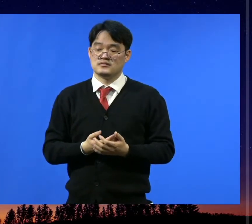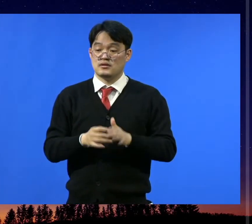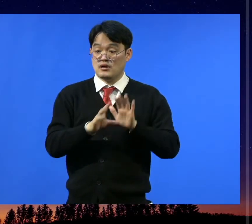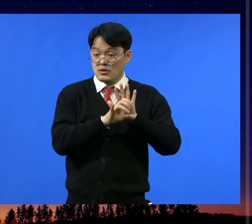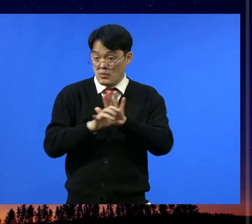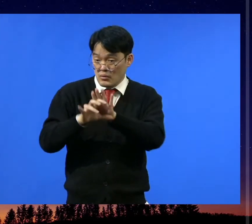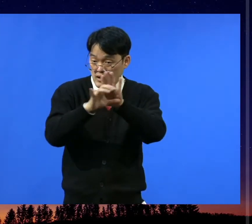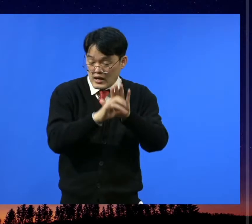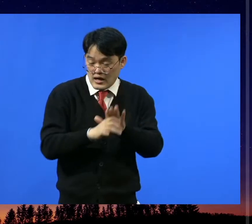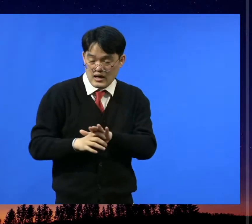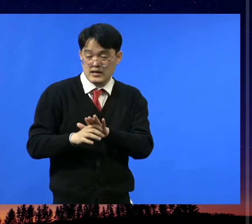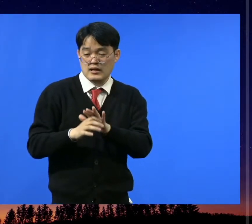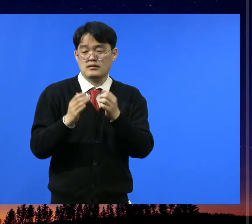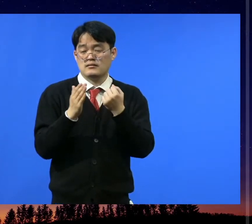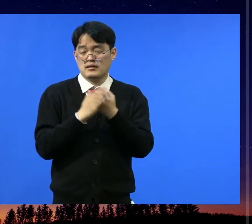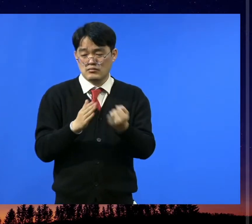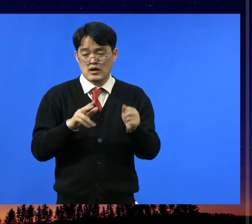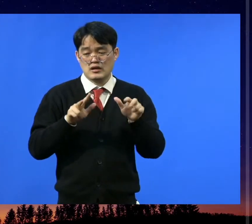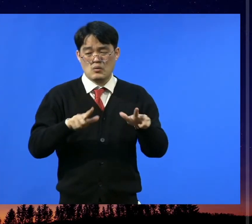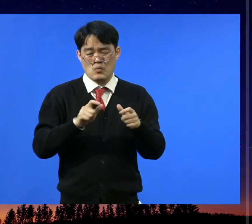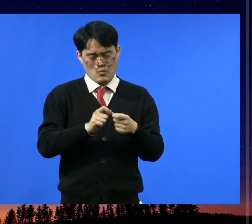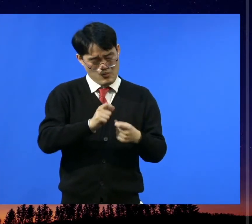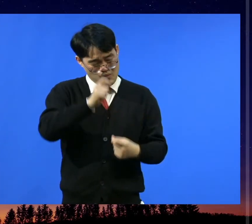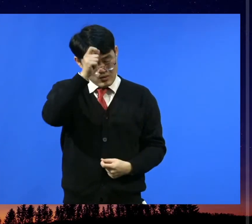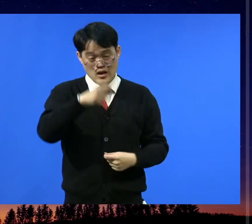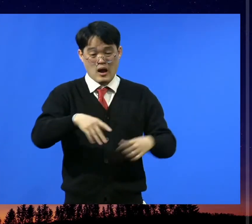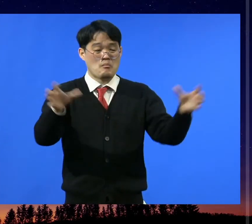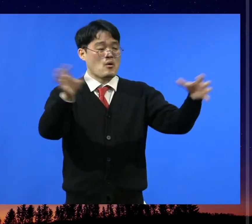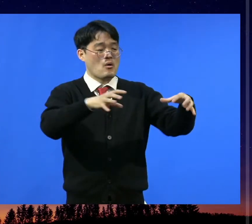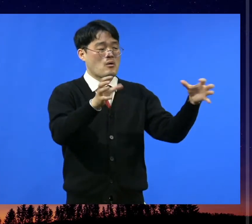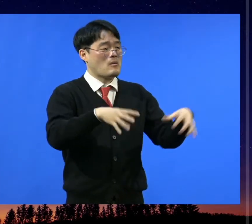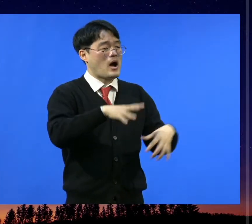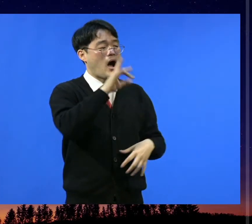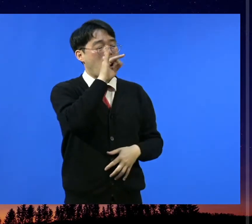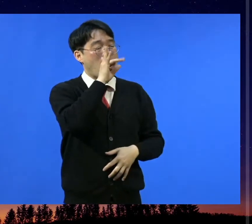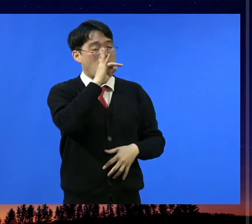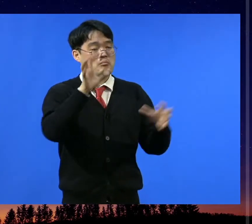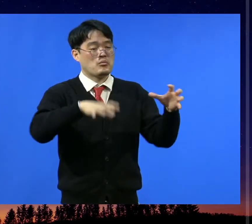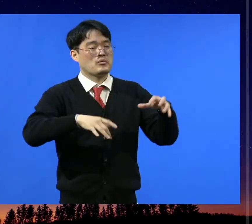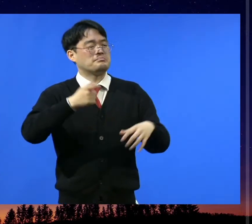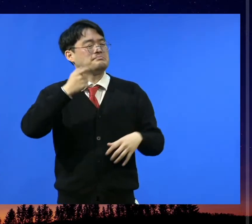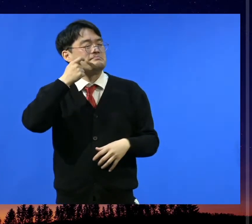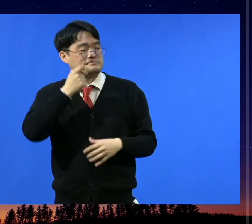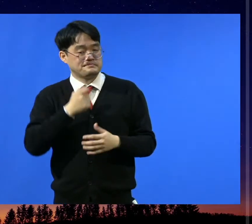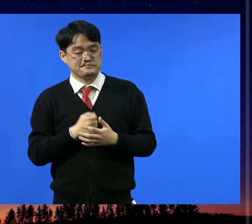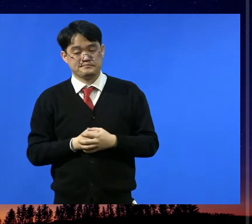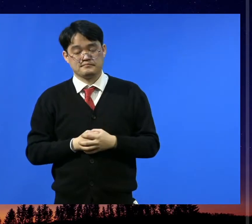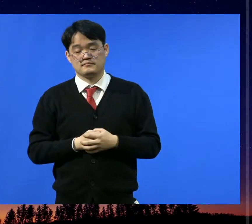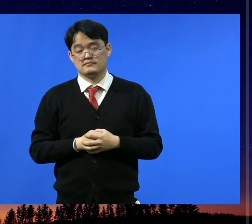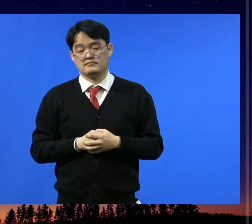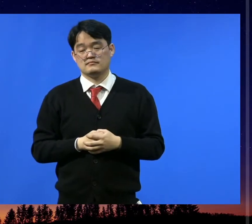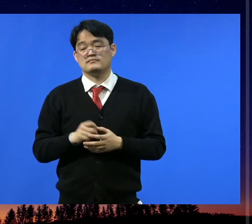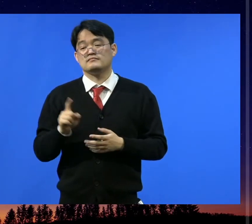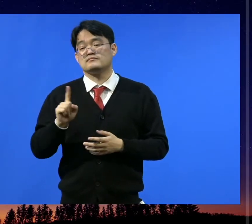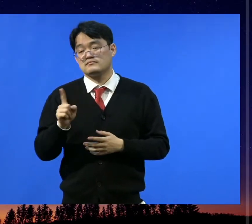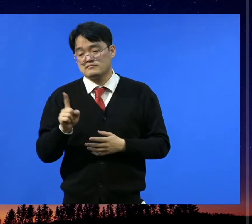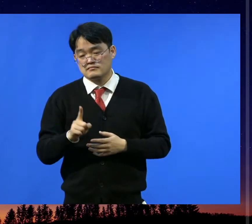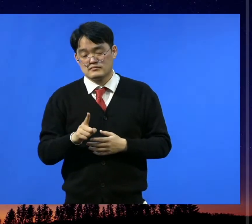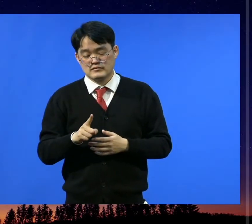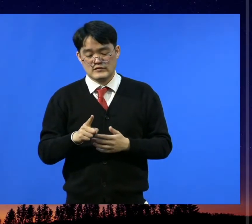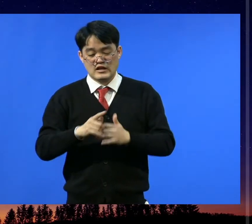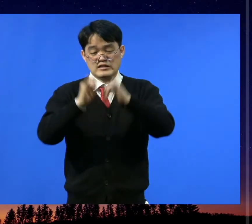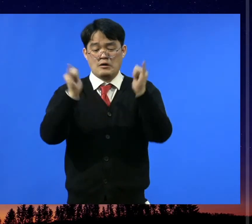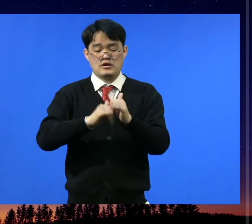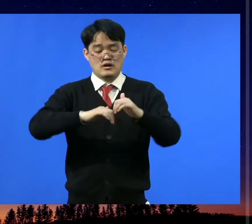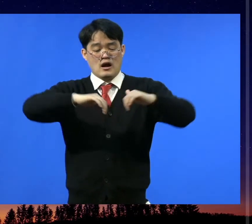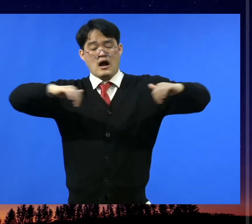코로나19로 막 그냥 얼마나 오랫동안 뭐 모임도 제대로 못 하고 뭐 모이기도 힘들고 뭐 그냥 거리두기 막